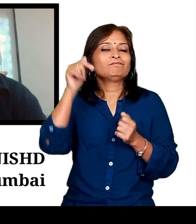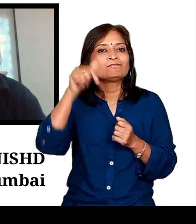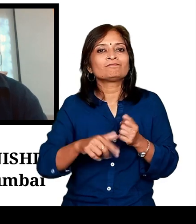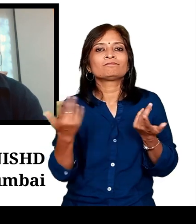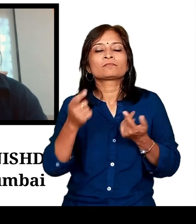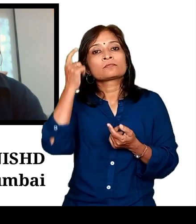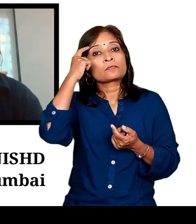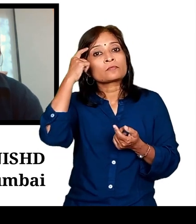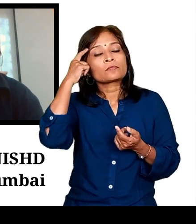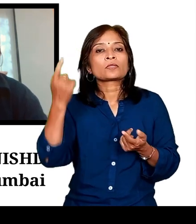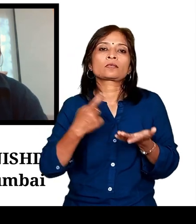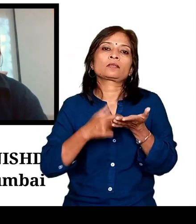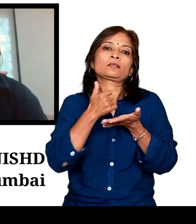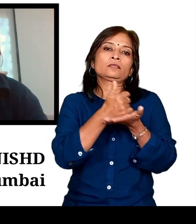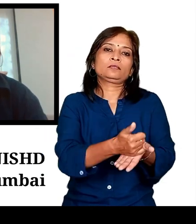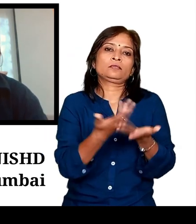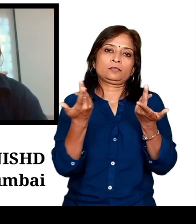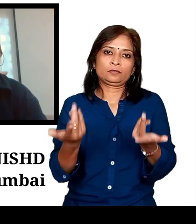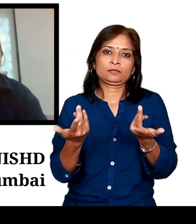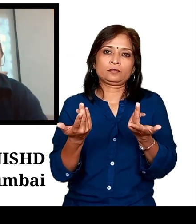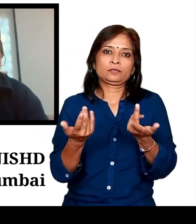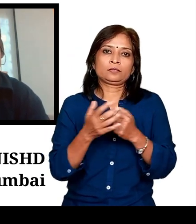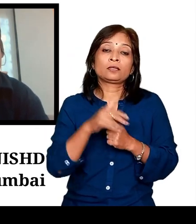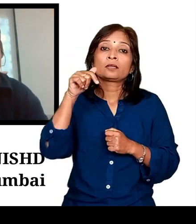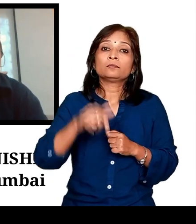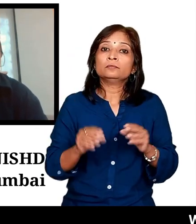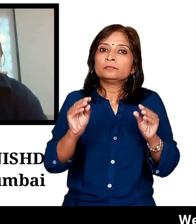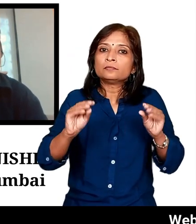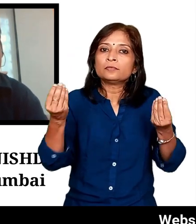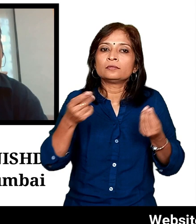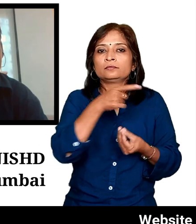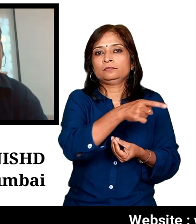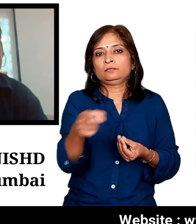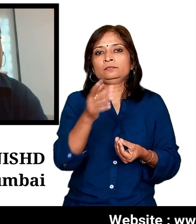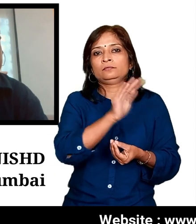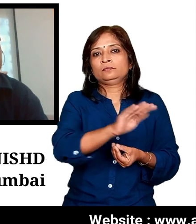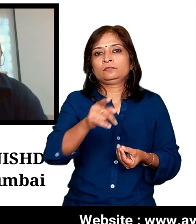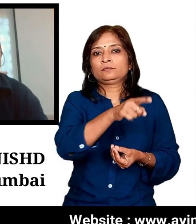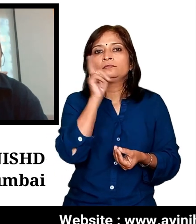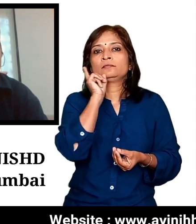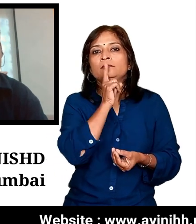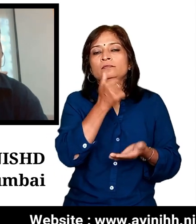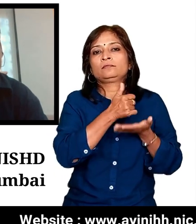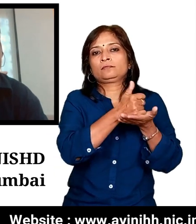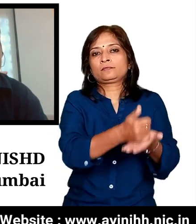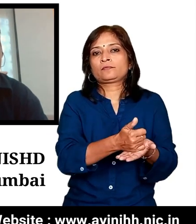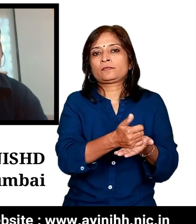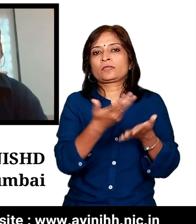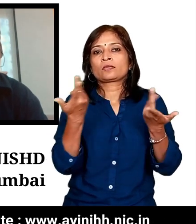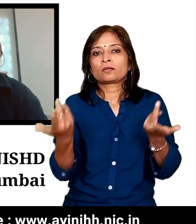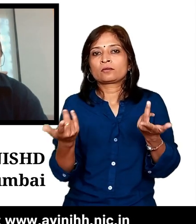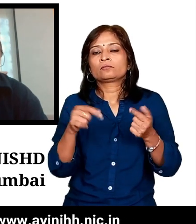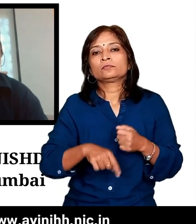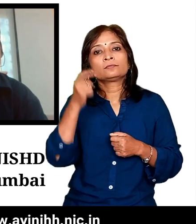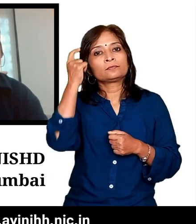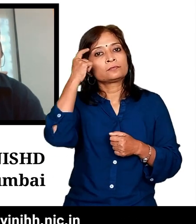अबाउट द चाइल्ड रिहैबिलिटेशन, हाउ बेटर वे वी कैन प्रोवाइड द सर्विसेज, रिहैबिलिटेशन सर्विसेज, वी